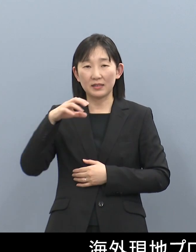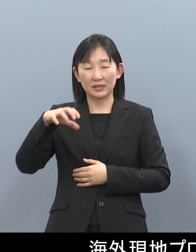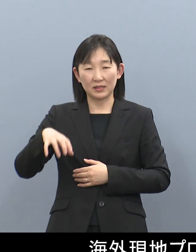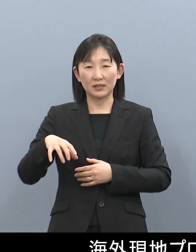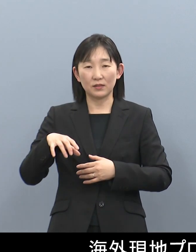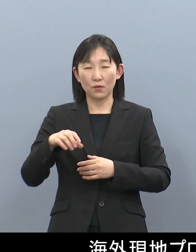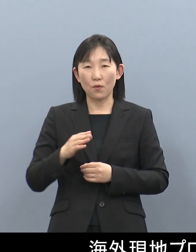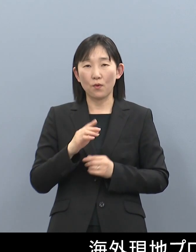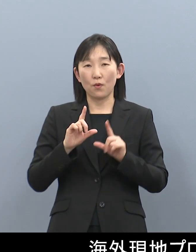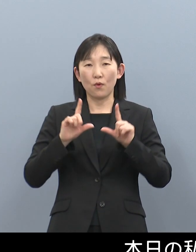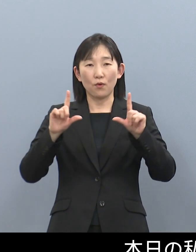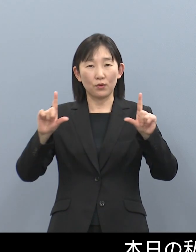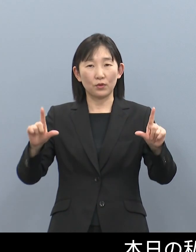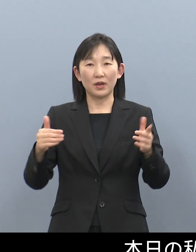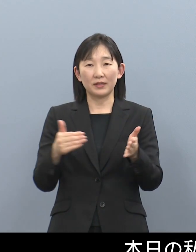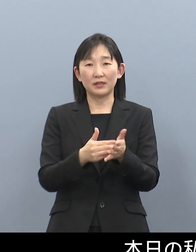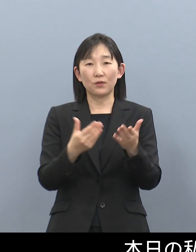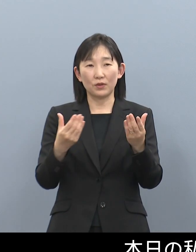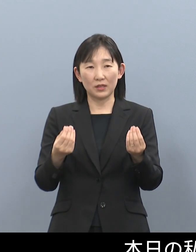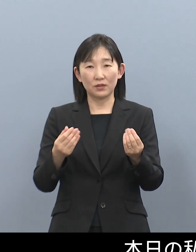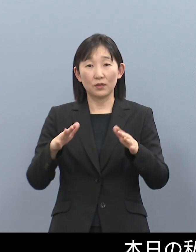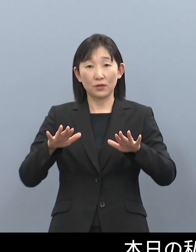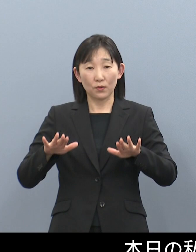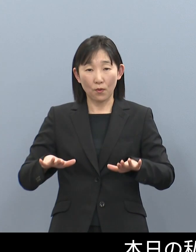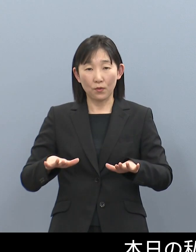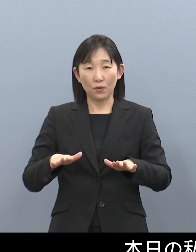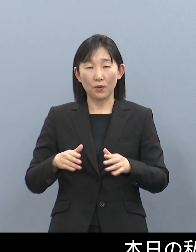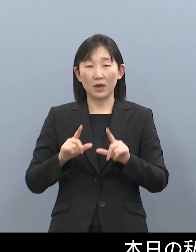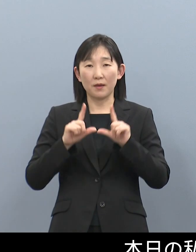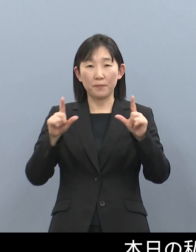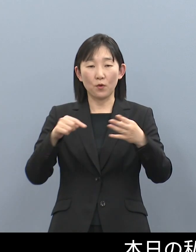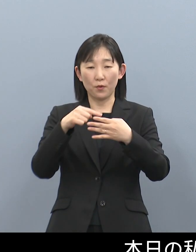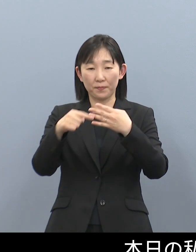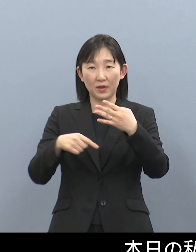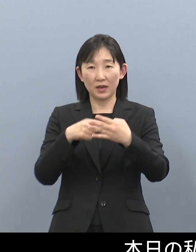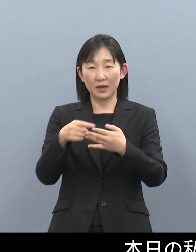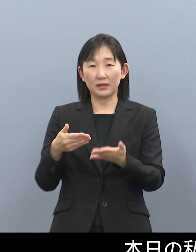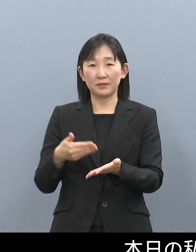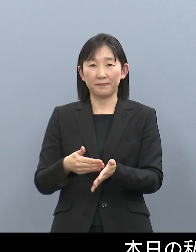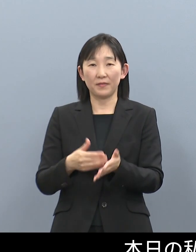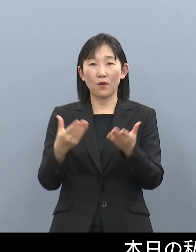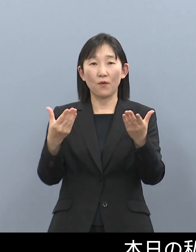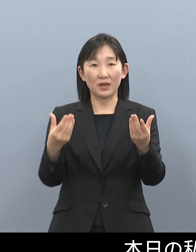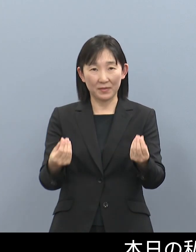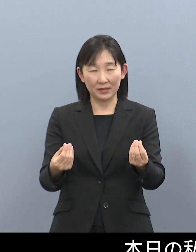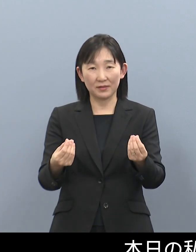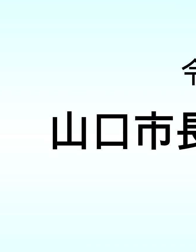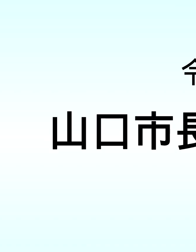については以上でございます。本日の私からの発表は以上で終わらせていただきます。